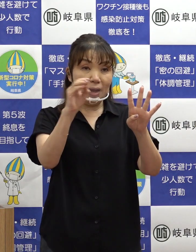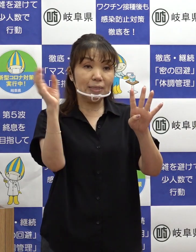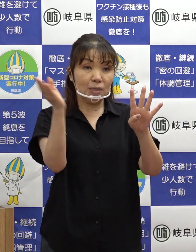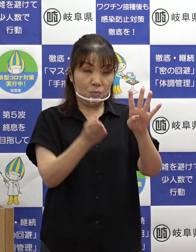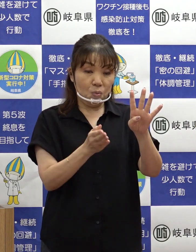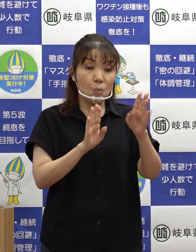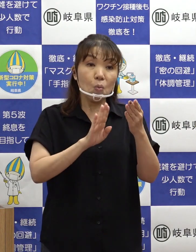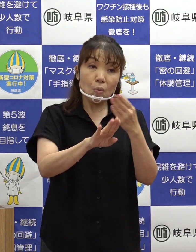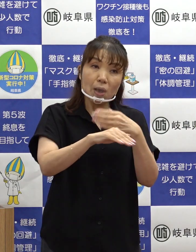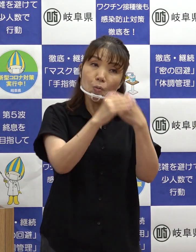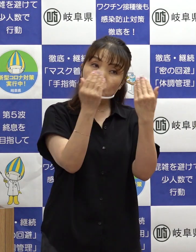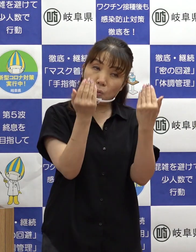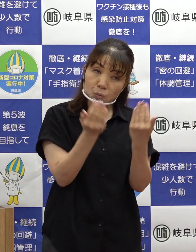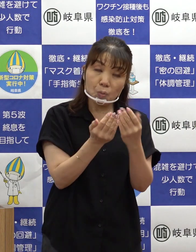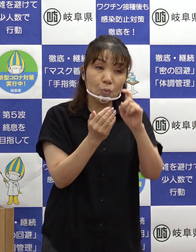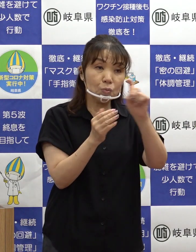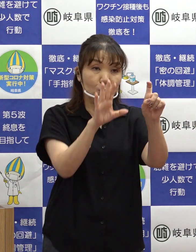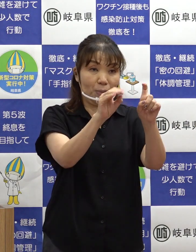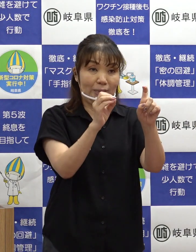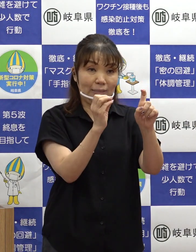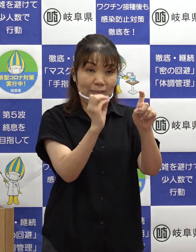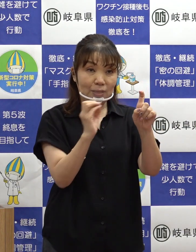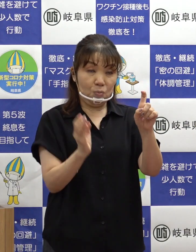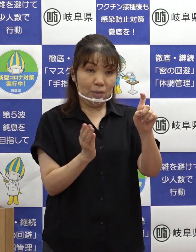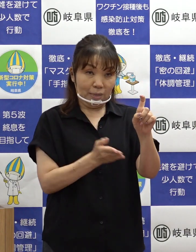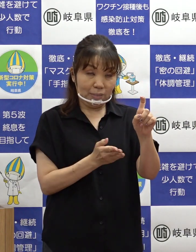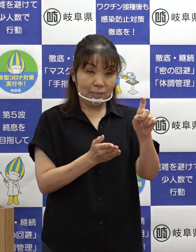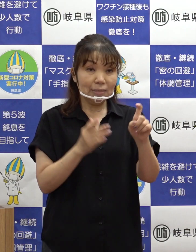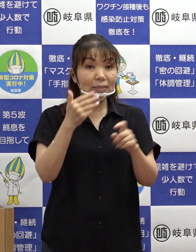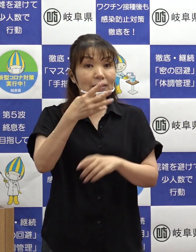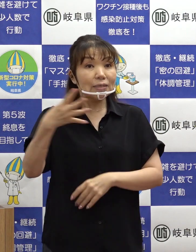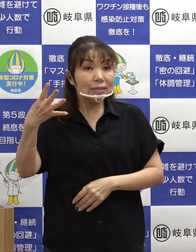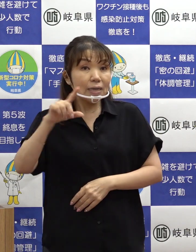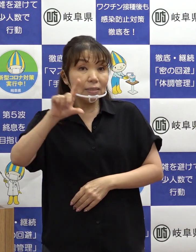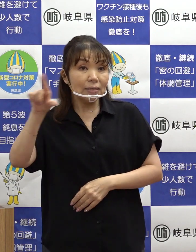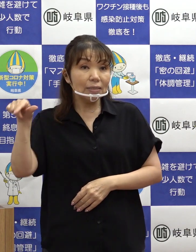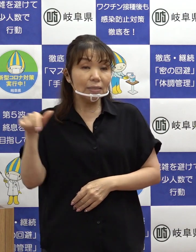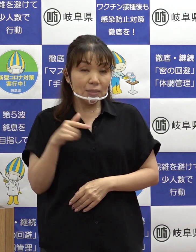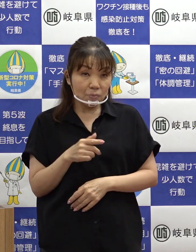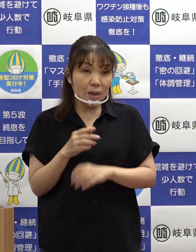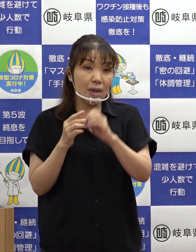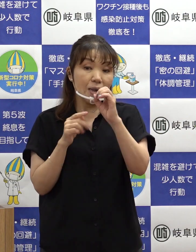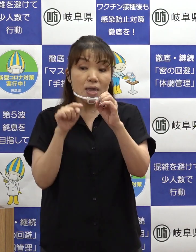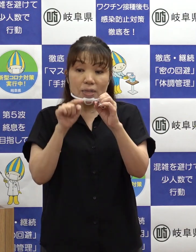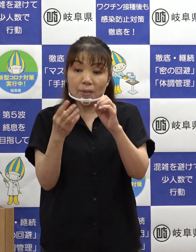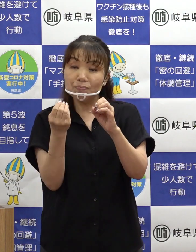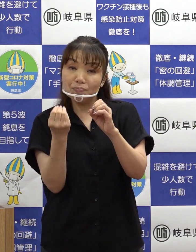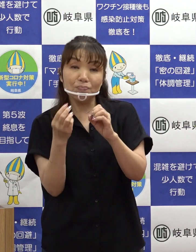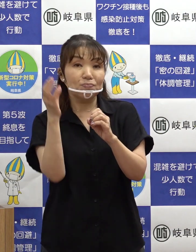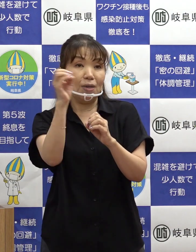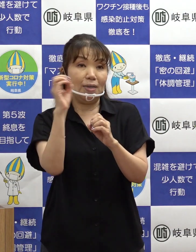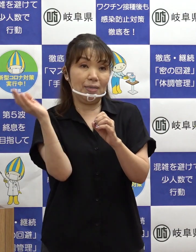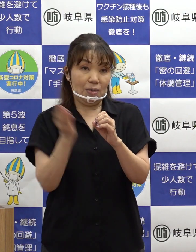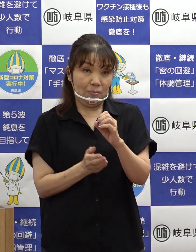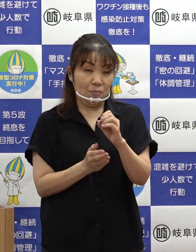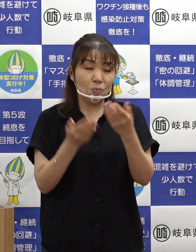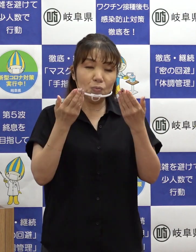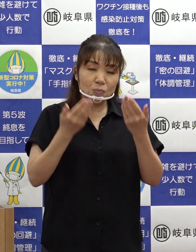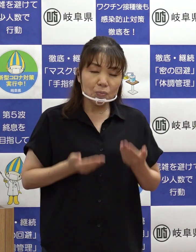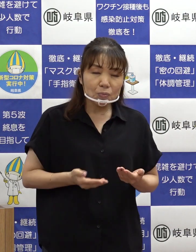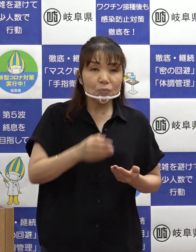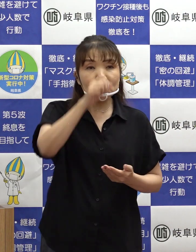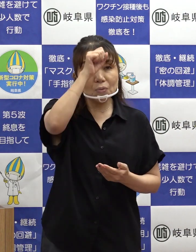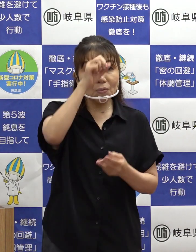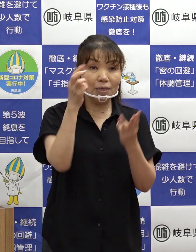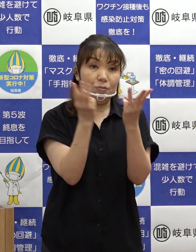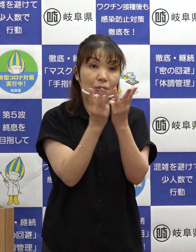大体 10% 台、飛騨は 0.9% という、そういう状況でございます。重症者も6人